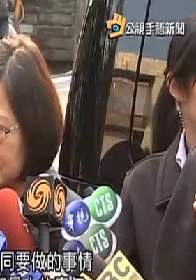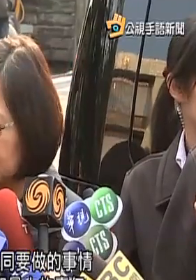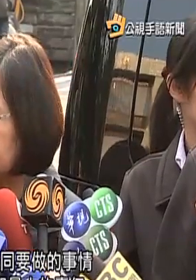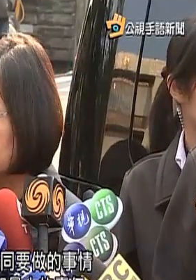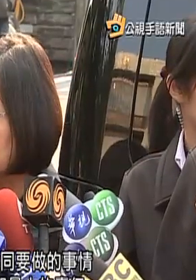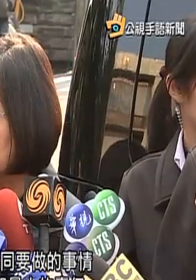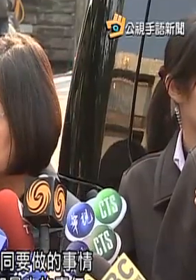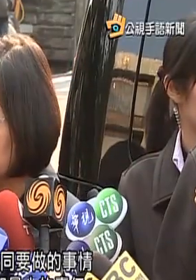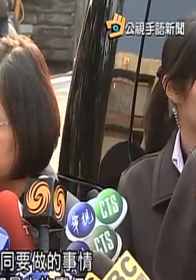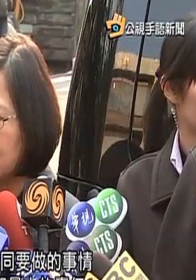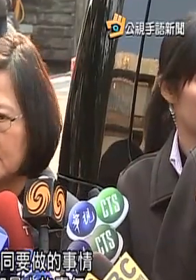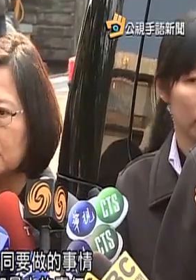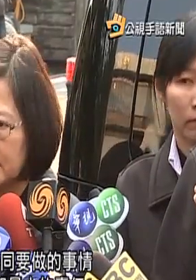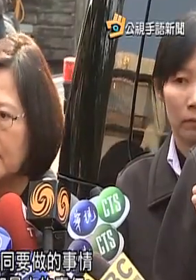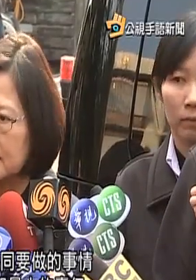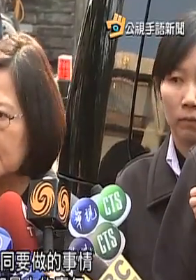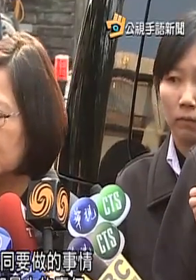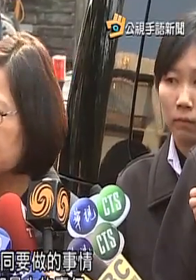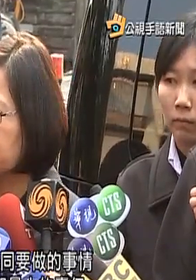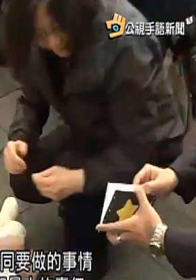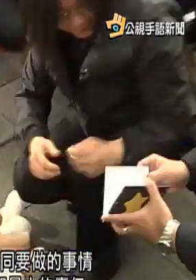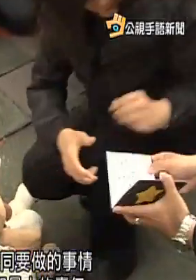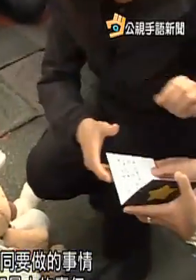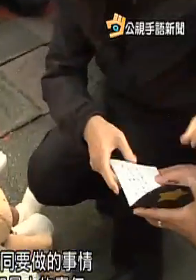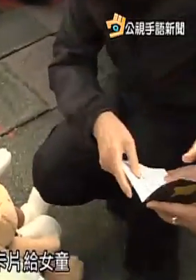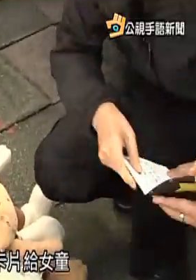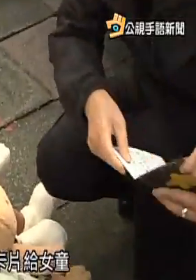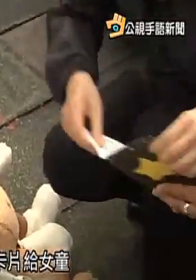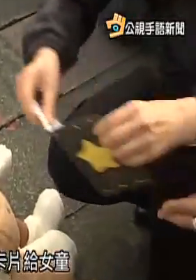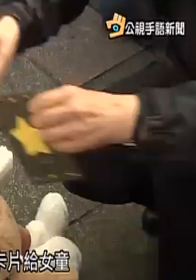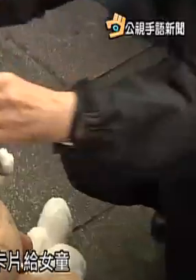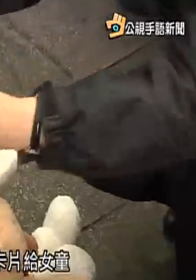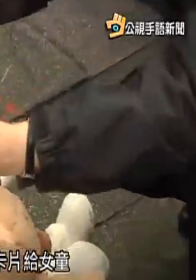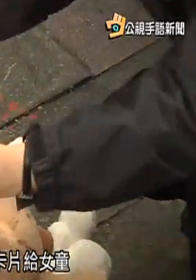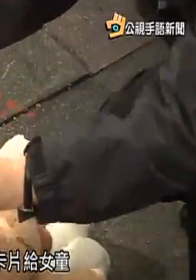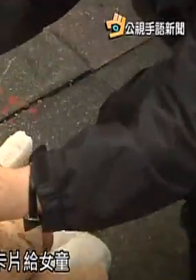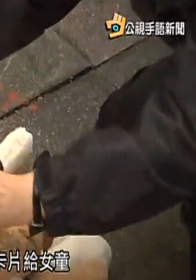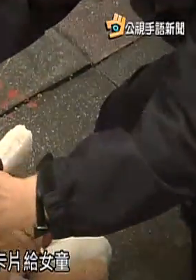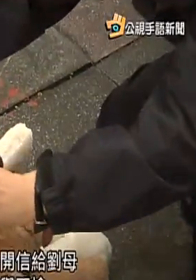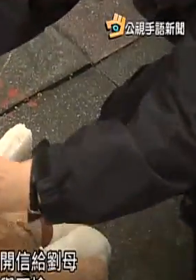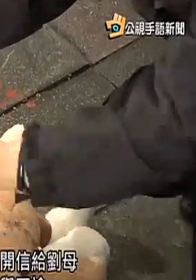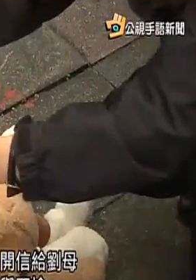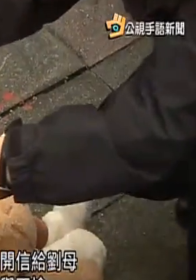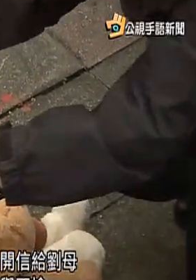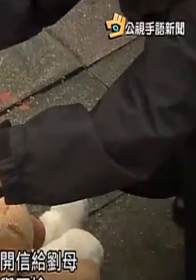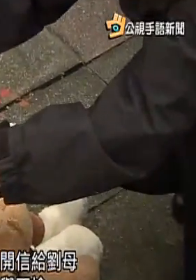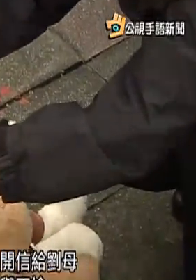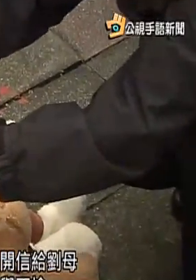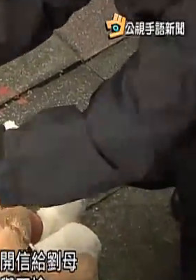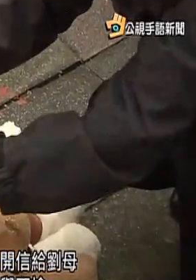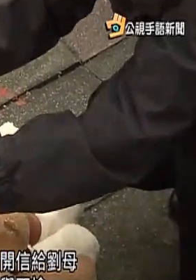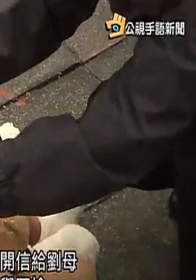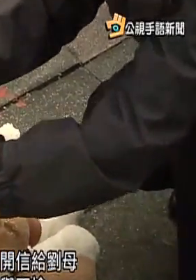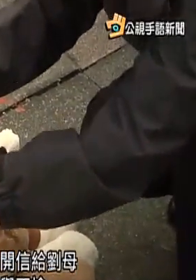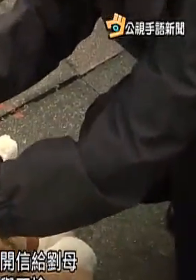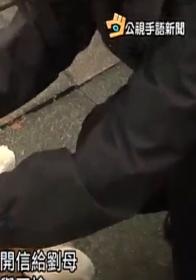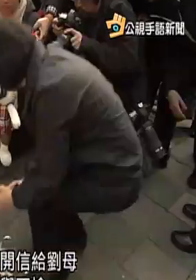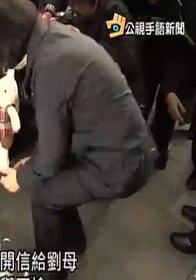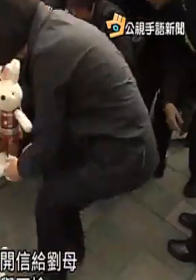政府要负担起最大的责任。 蔡英文写了卡片给女童，也写了一封公开信给刘母，表达哀悼与不舍，强